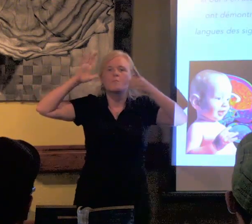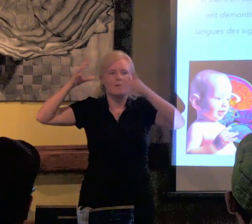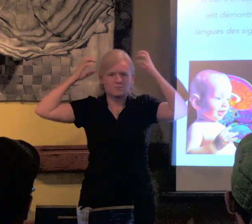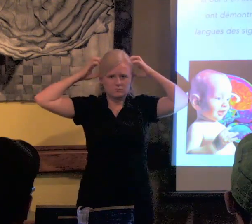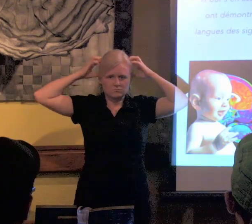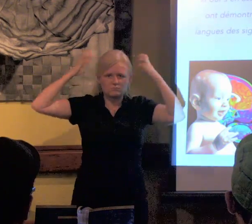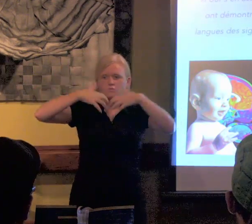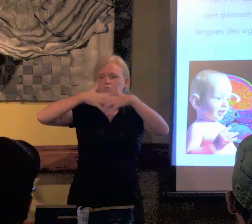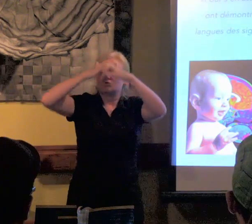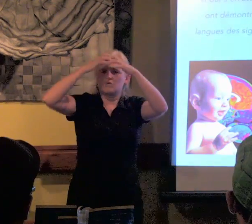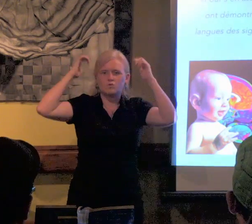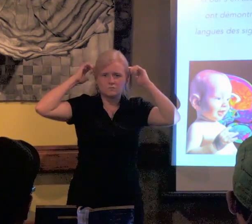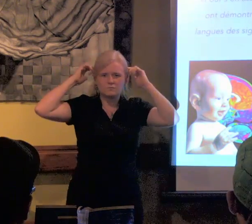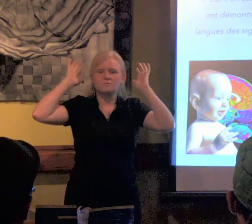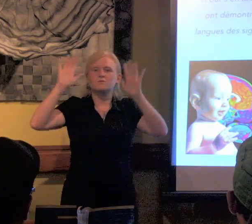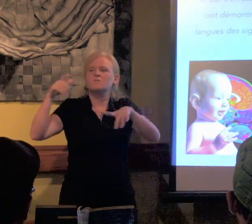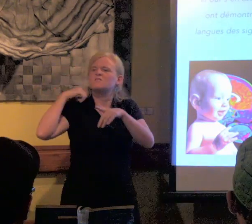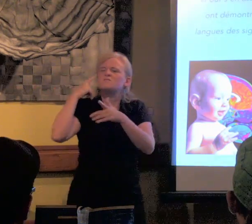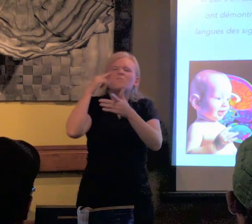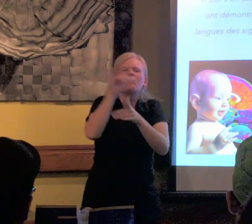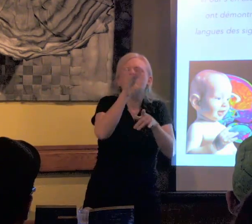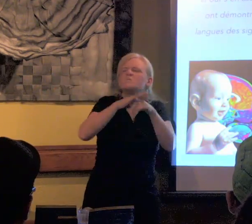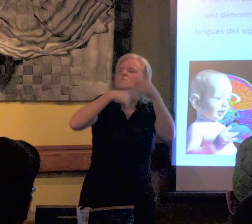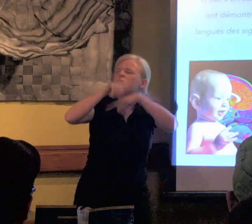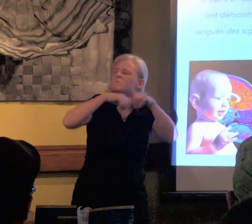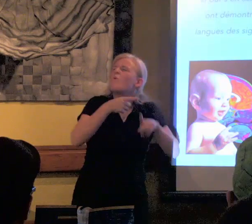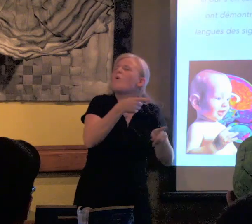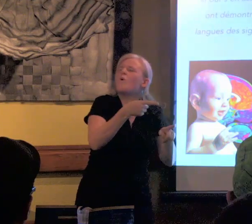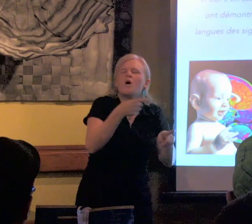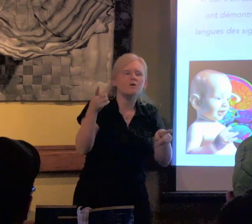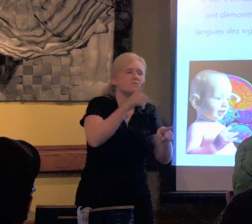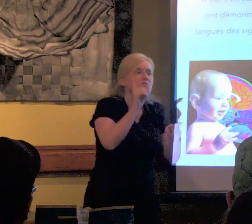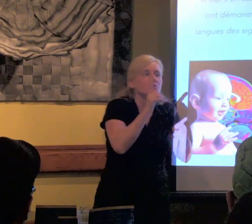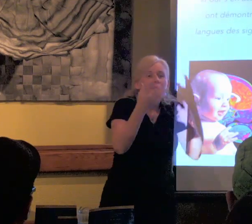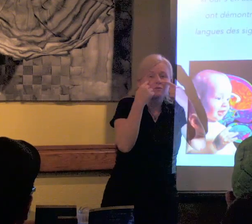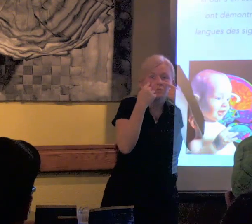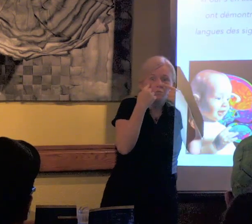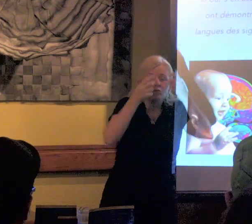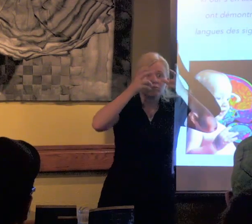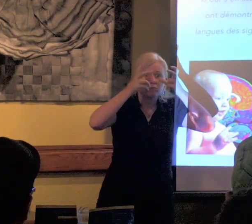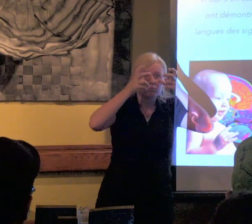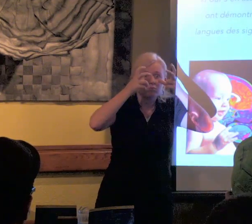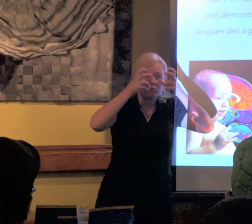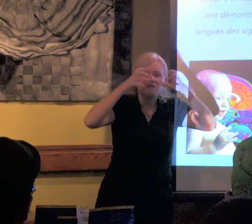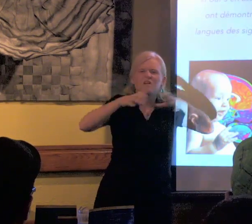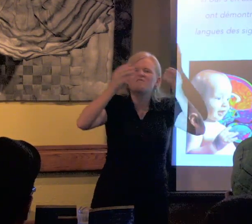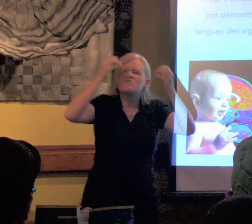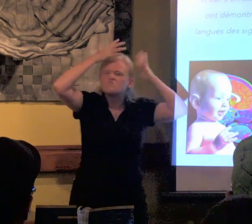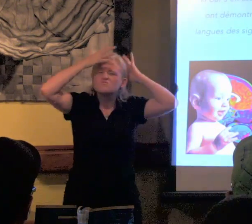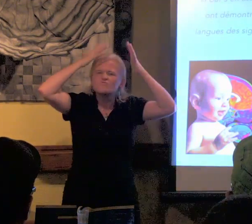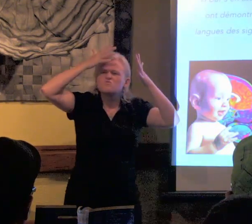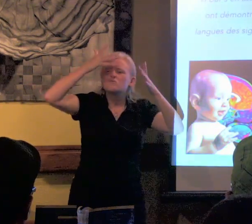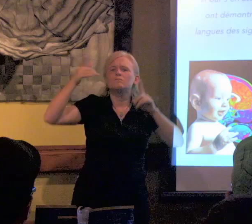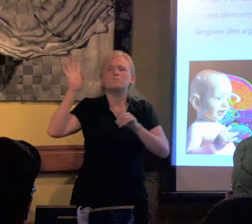C'est-à-dire, c'est l'aire du cerveau qui s'occupe de la compréhension de la langue et de la conceptualisation. Et ce qui est intéressant, c'est que lorsque les